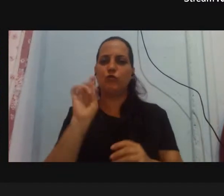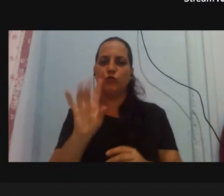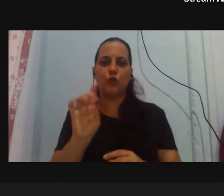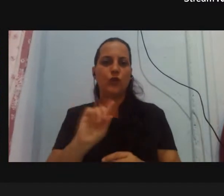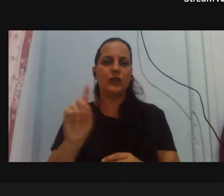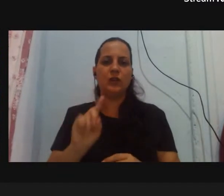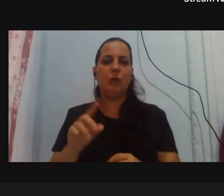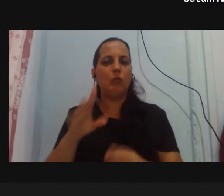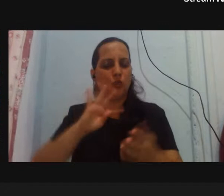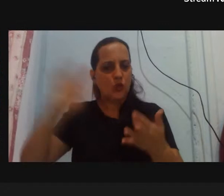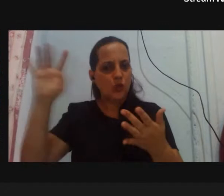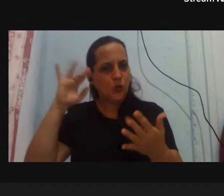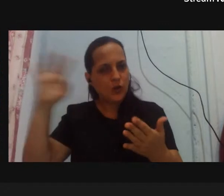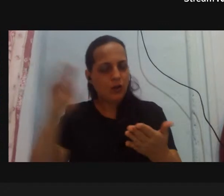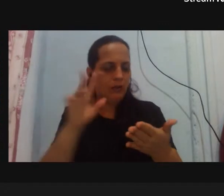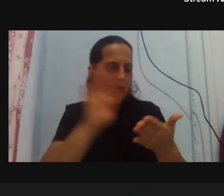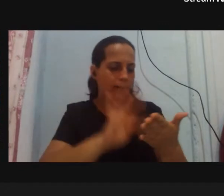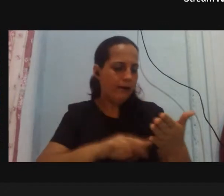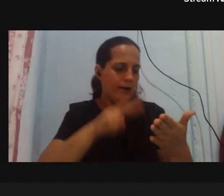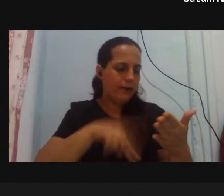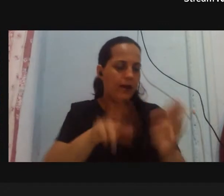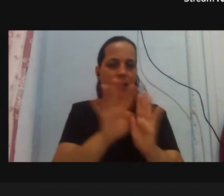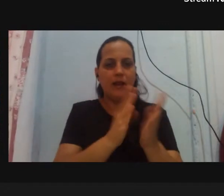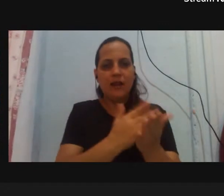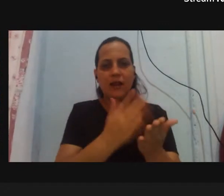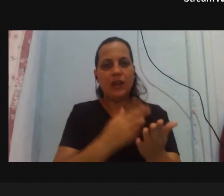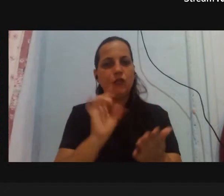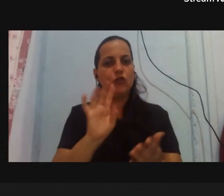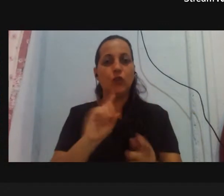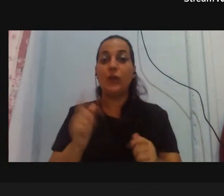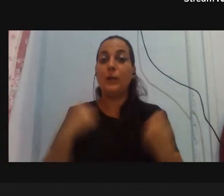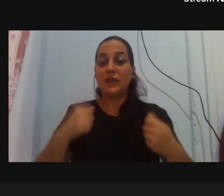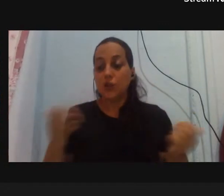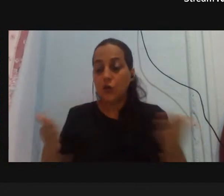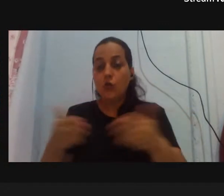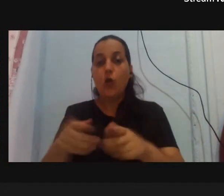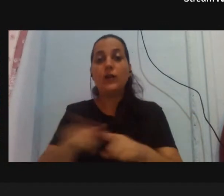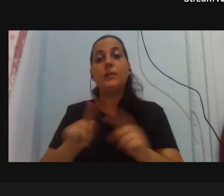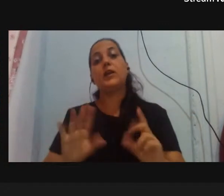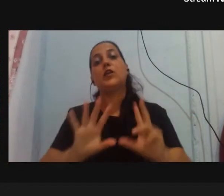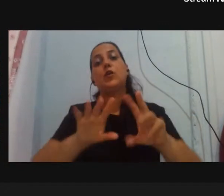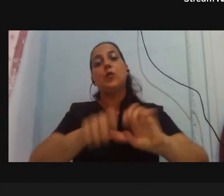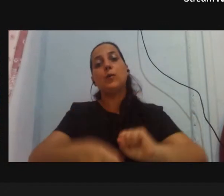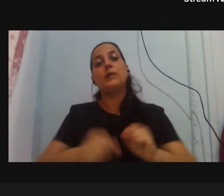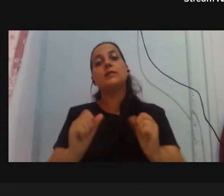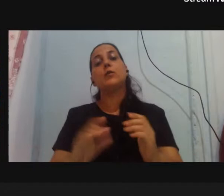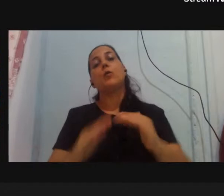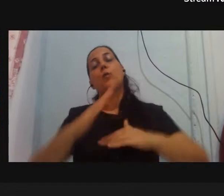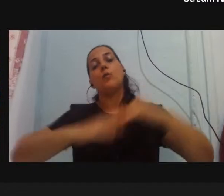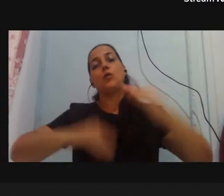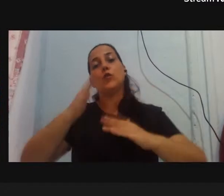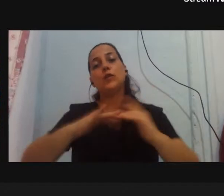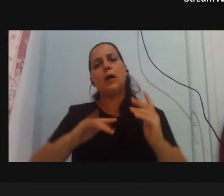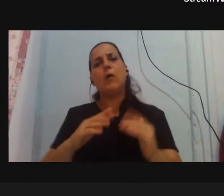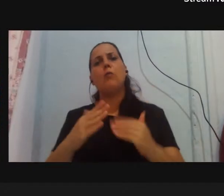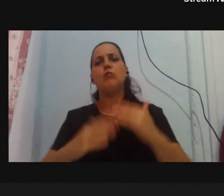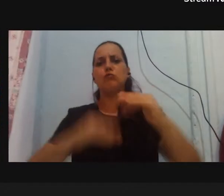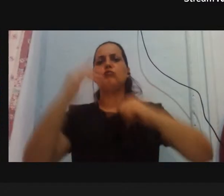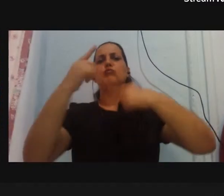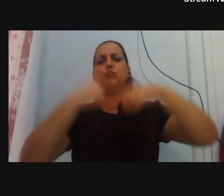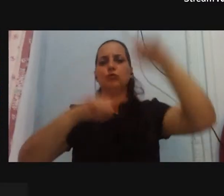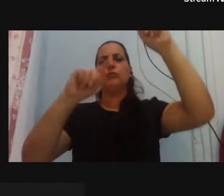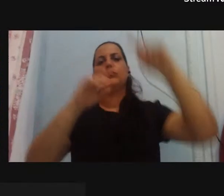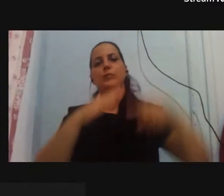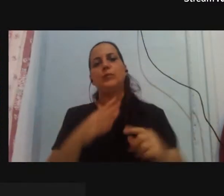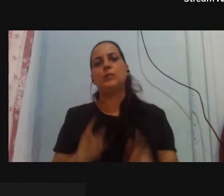analítico, buscando uma formação profissional mais abrangente e flexível, com menos